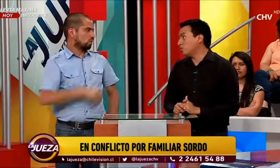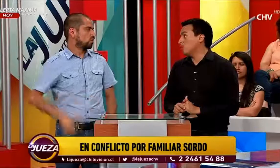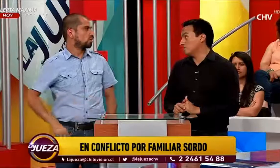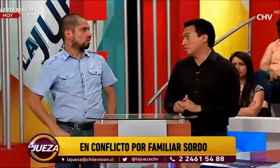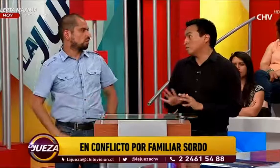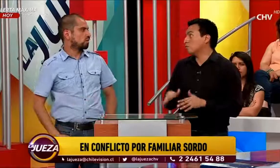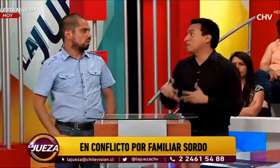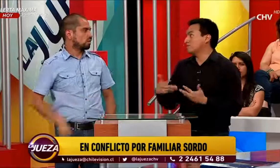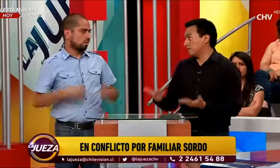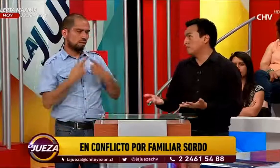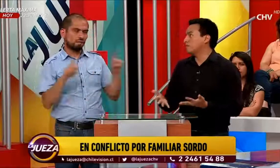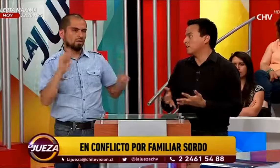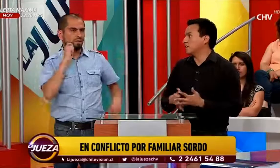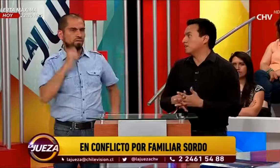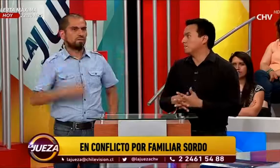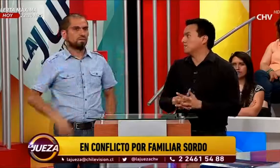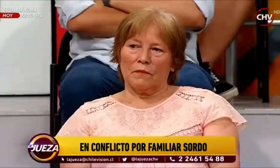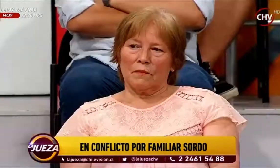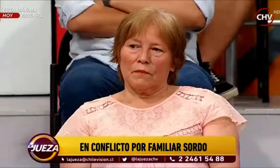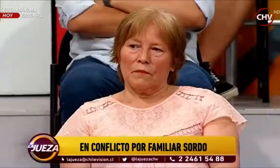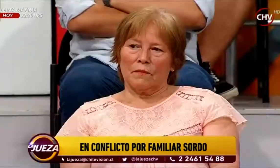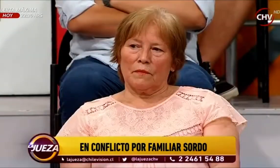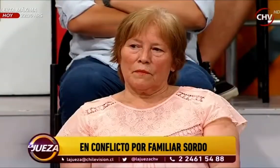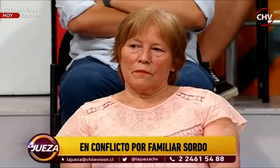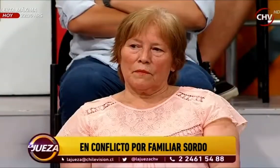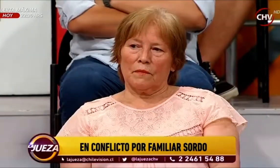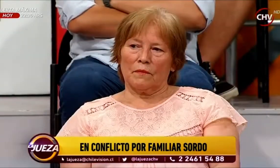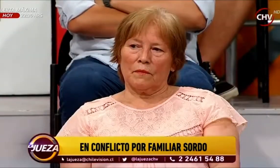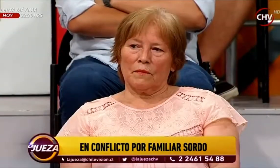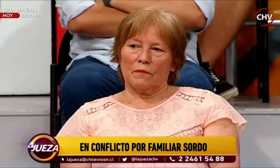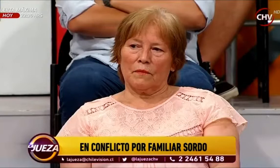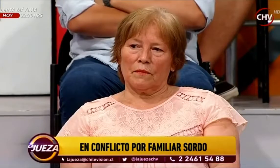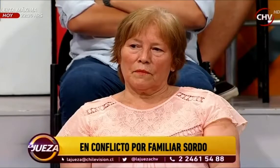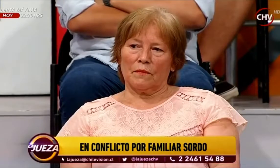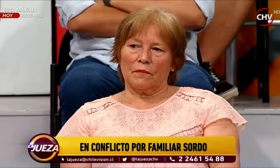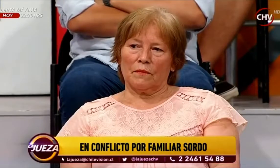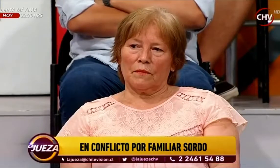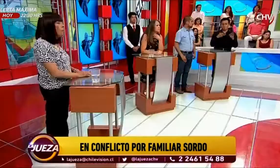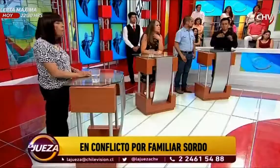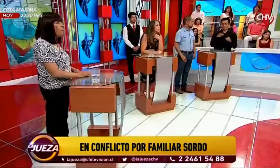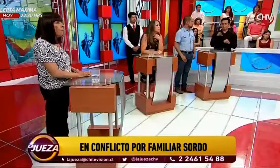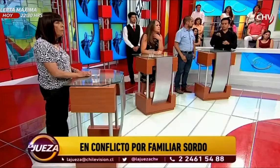una pensión de orfandad, es diferente de las pensiones. Aquí hay un documento que habla de una pensión de orfandad.